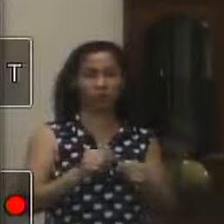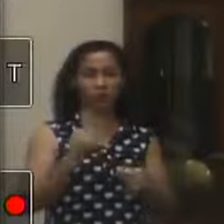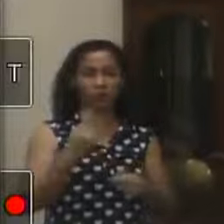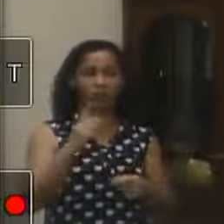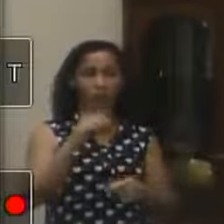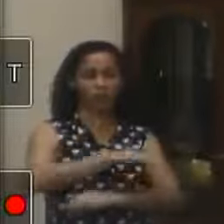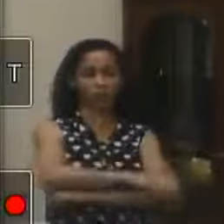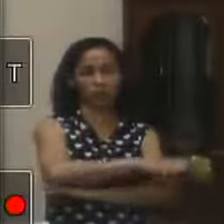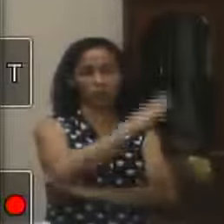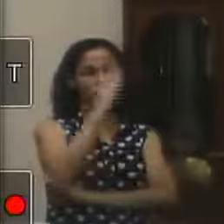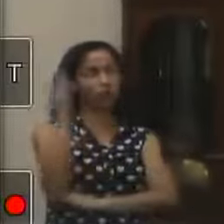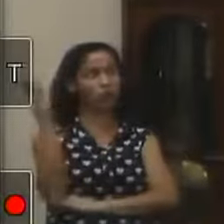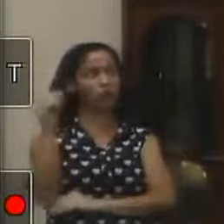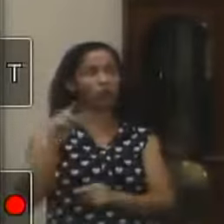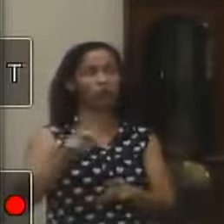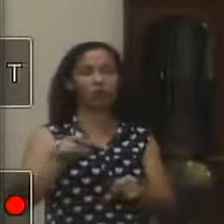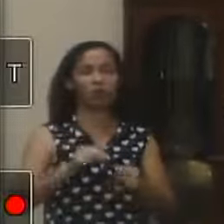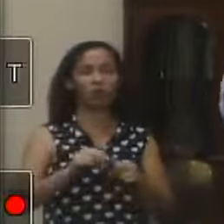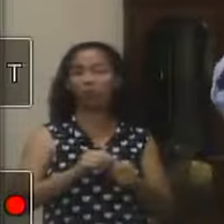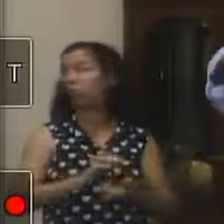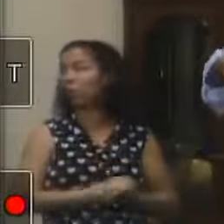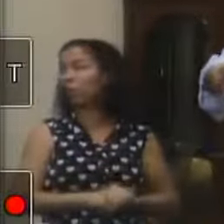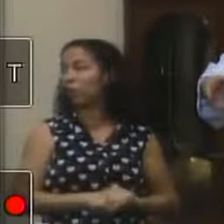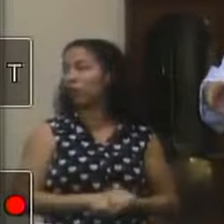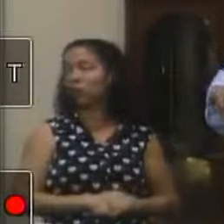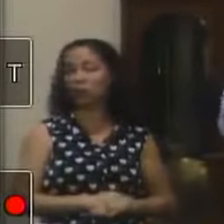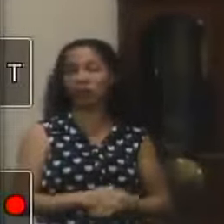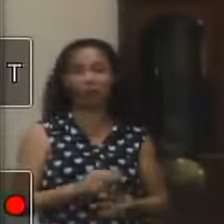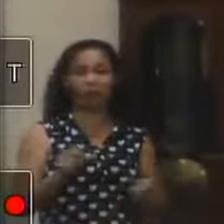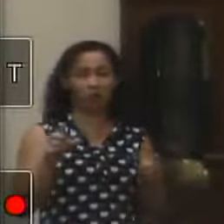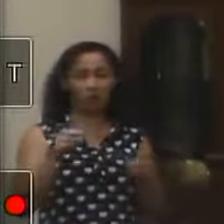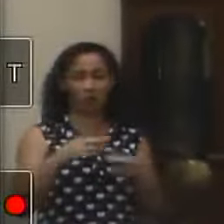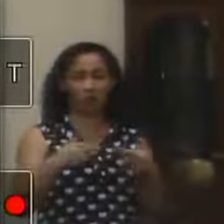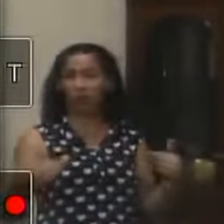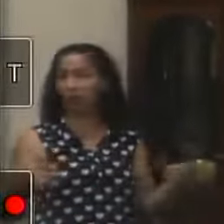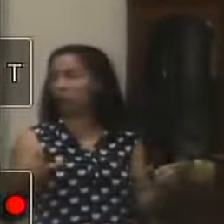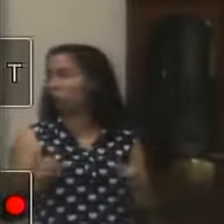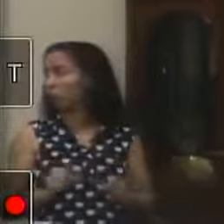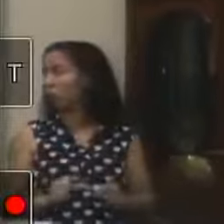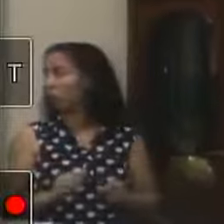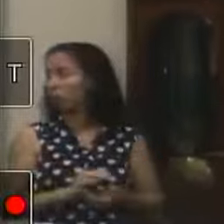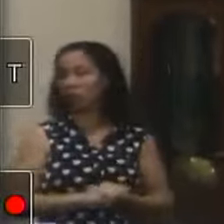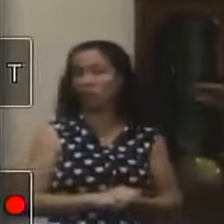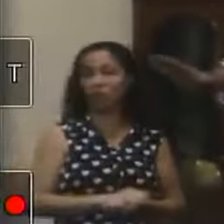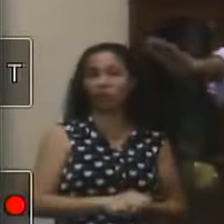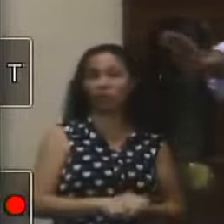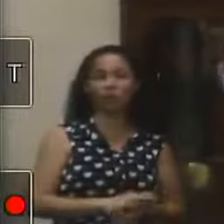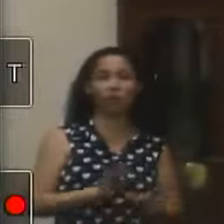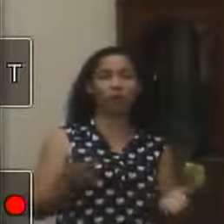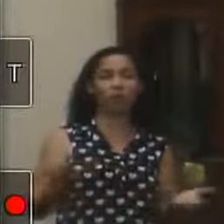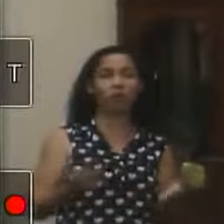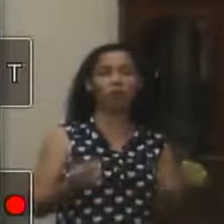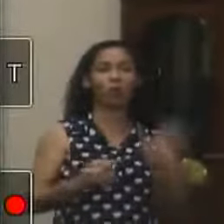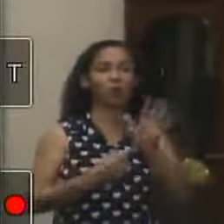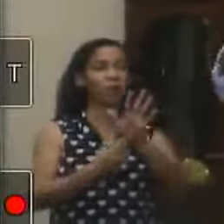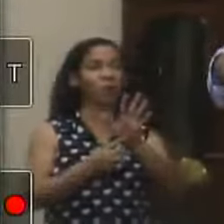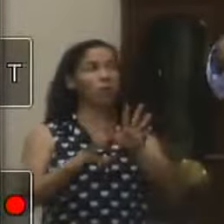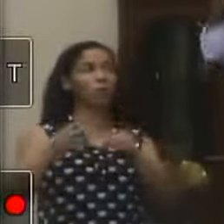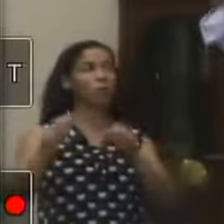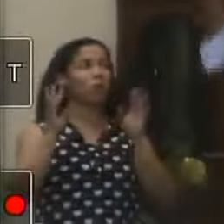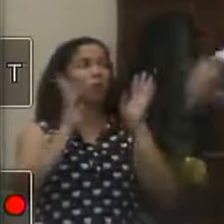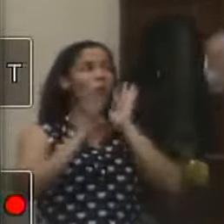Ou seja, e não está sendo feito. Umas coisas pequenas. E hoje isso foi motivo de postagem. Gente, todo